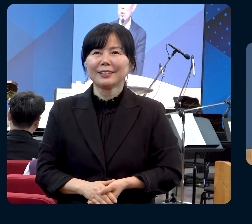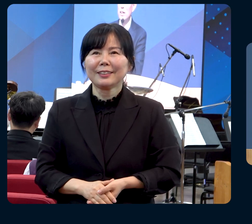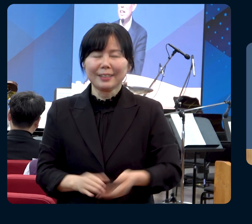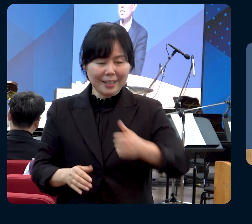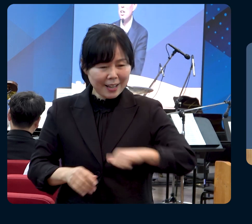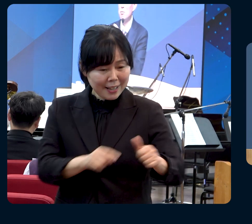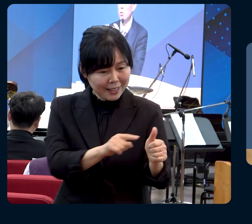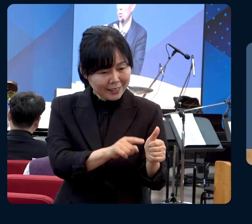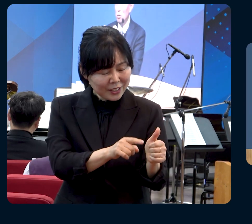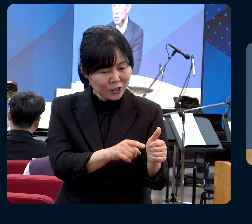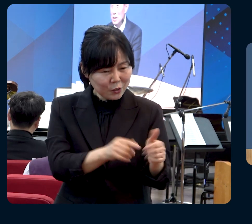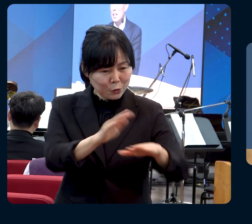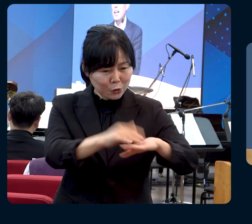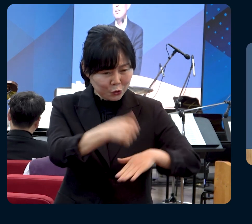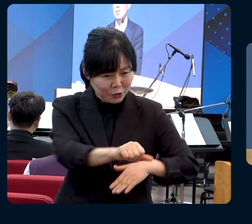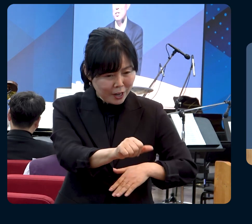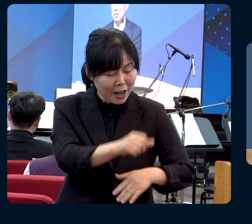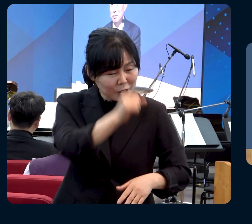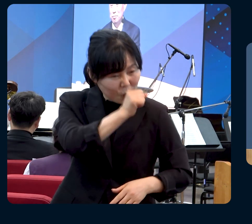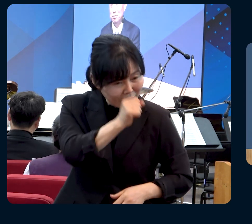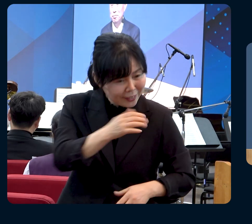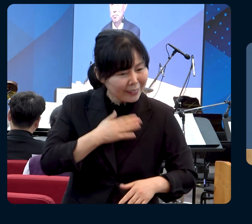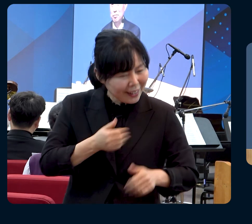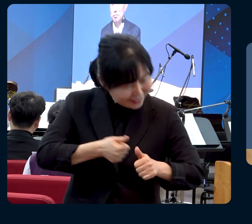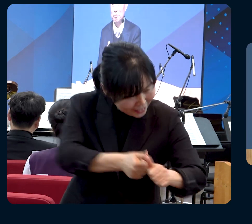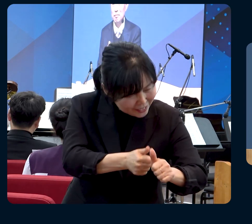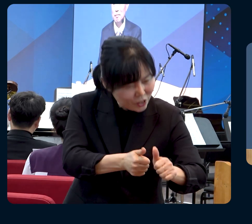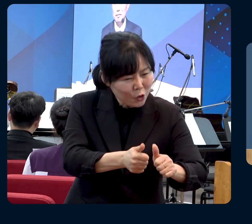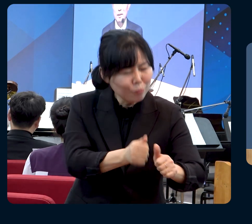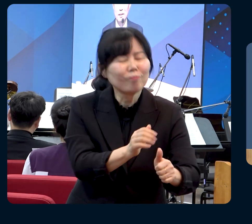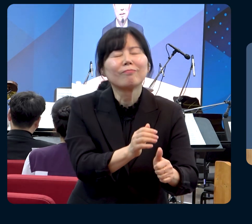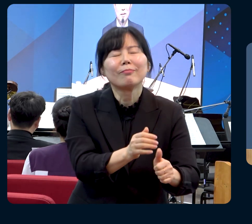아이가 좋아한다는 거라면 뭐든지 다 하는 것이죠.